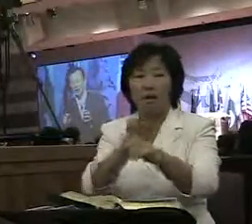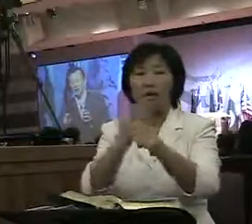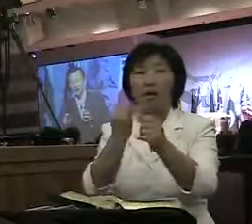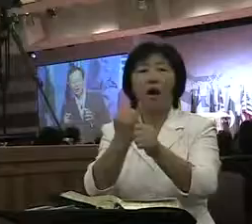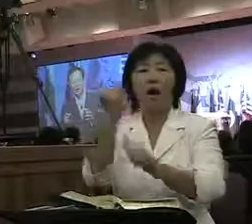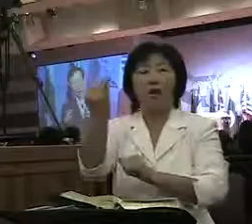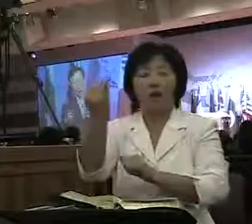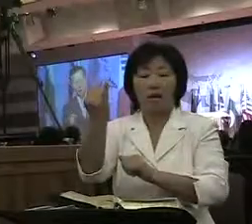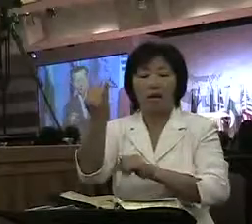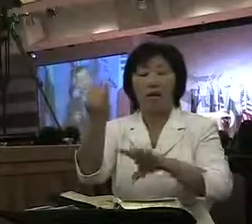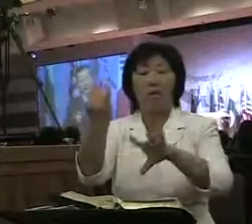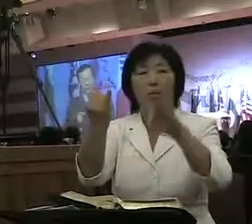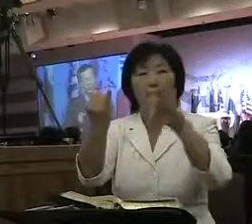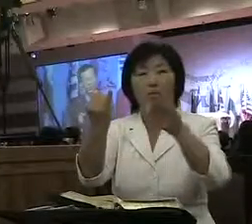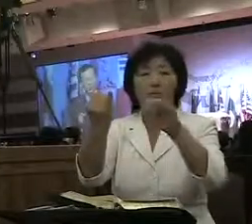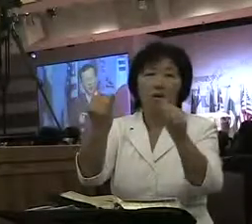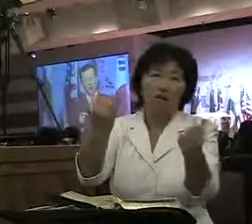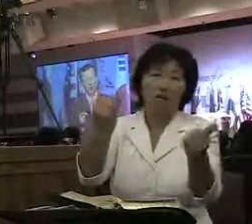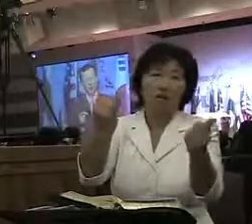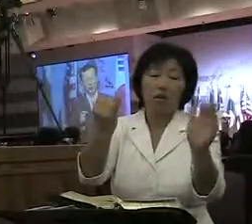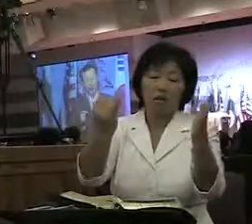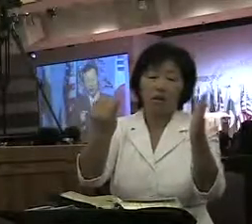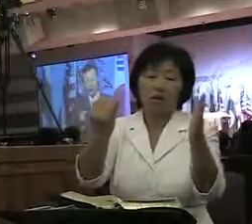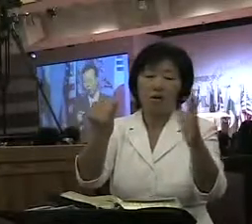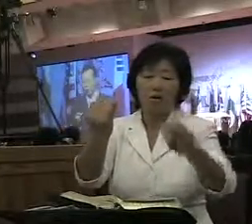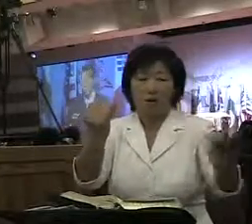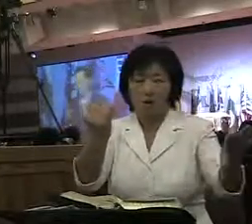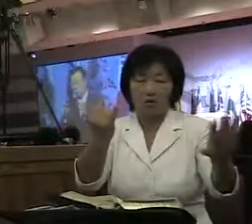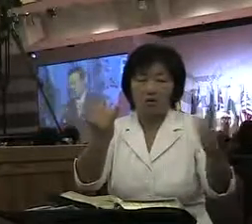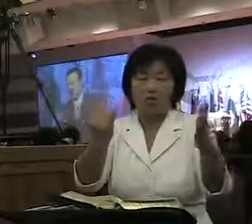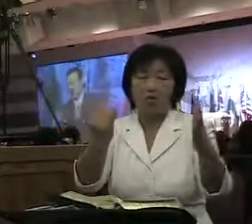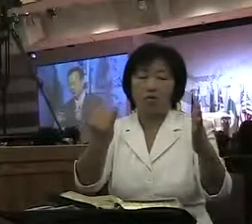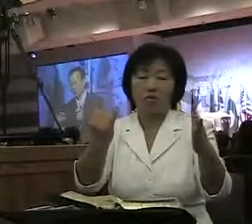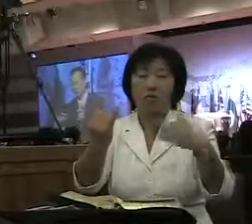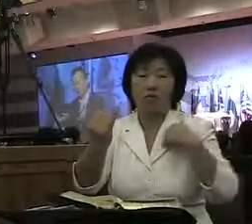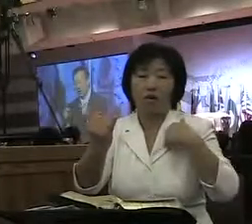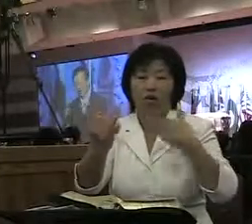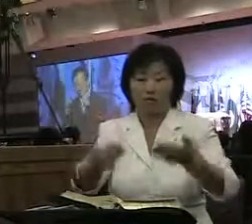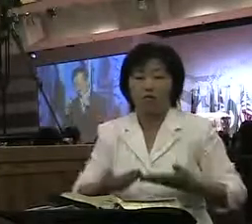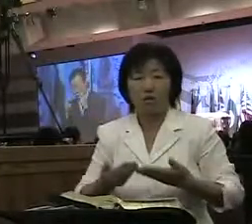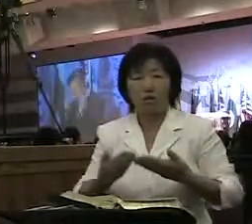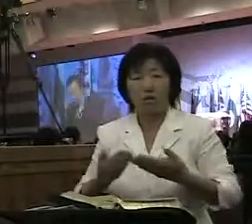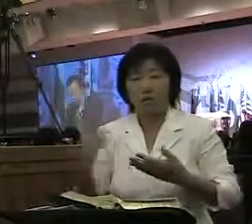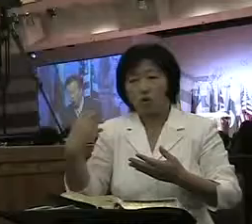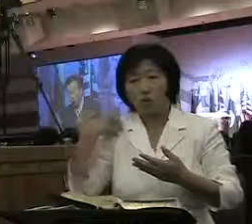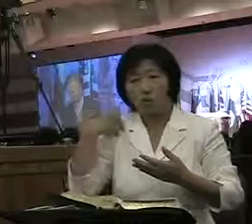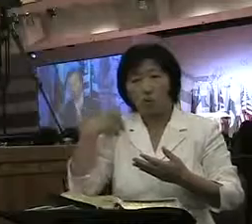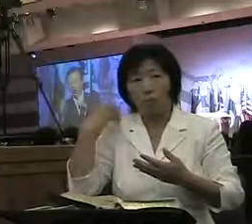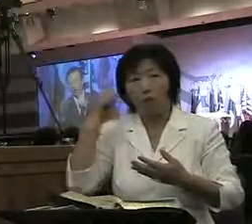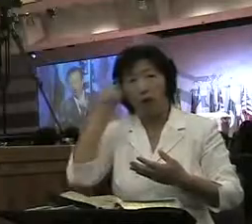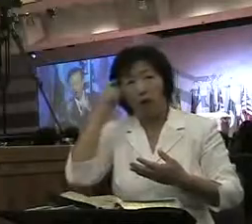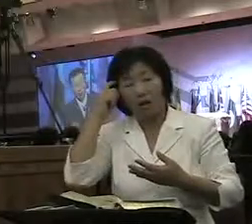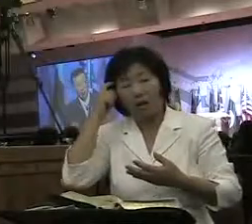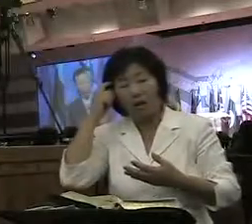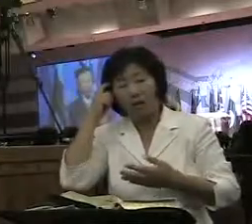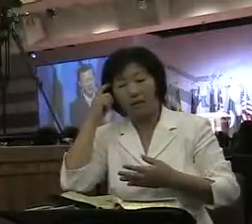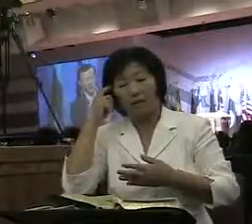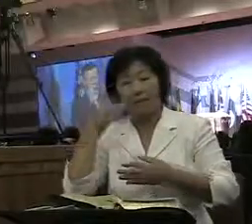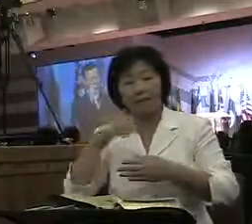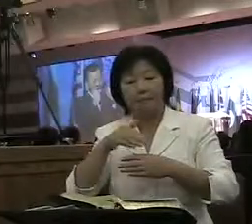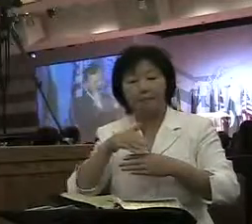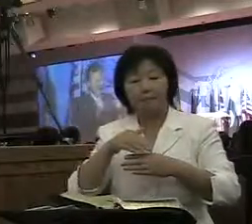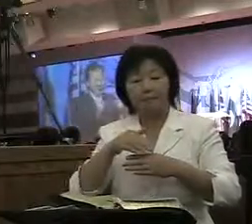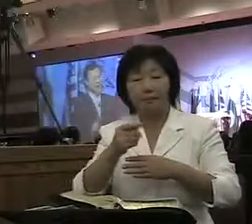잃게 되는 이 비극으로 인하여 내게 주어진 소명에서부터 조금도